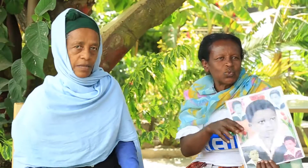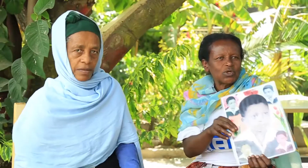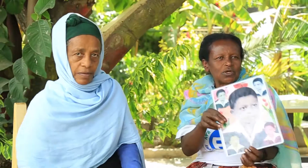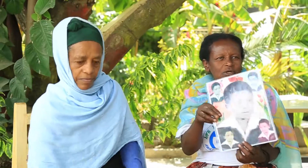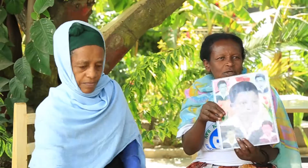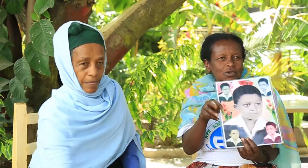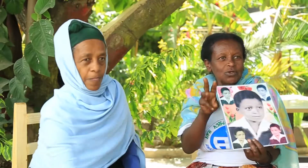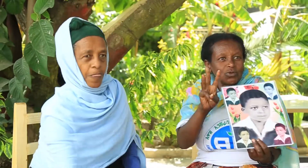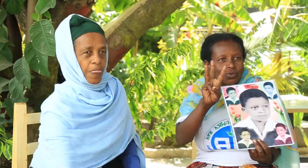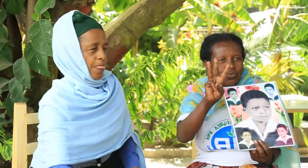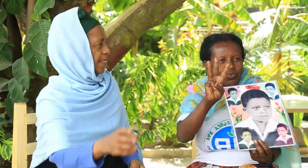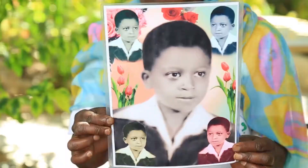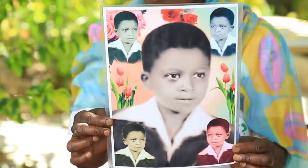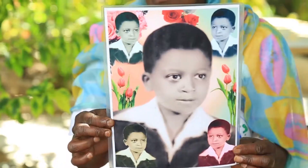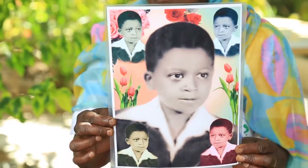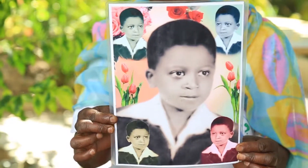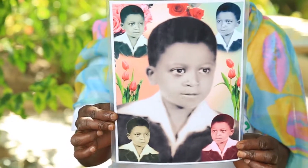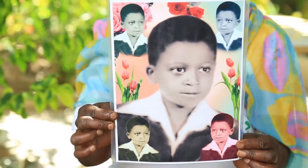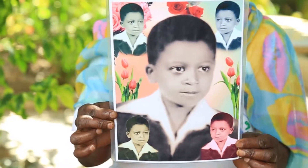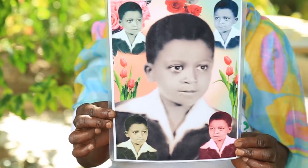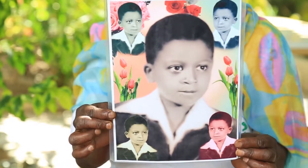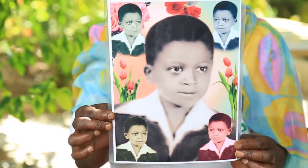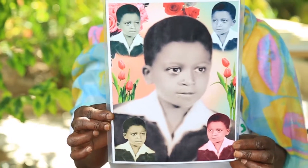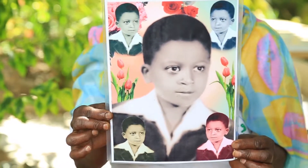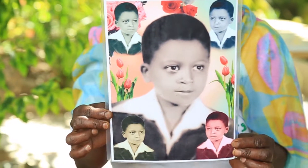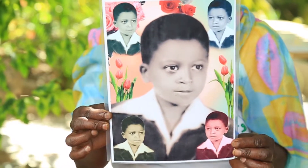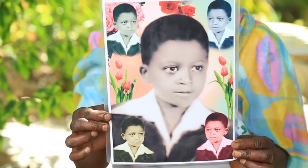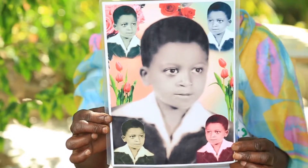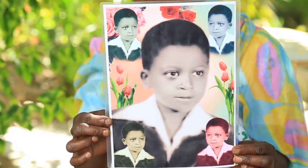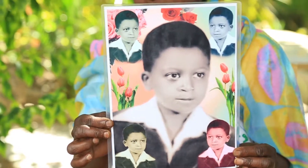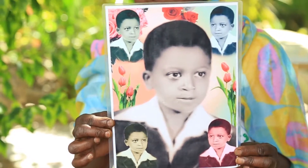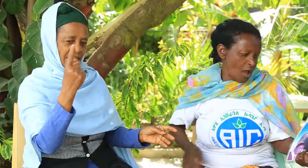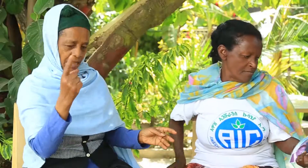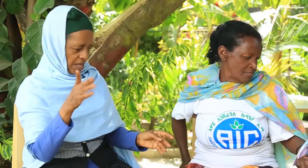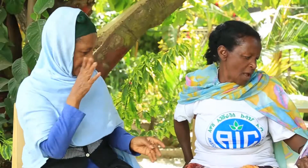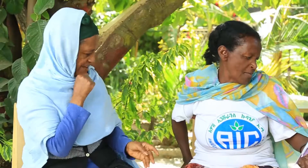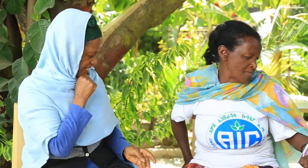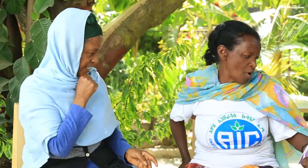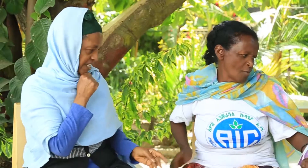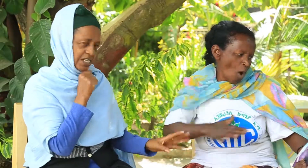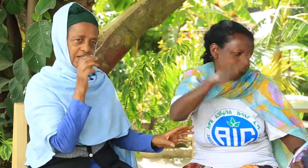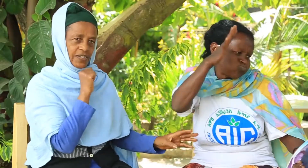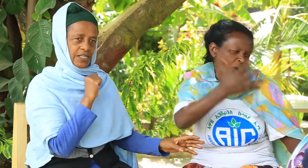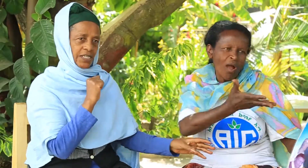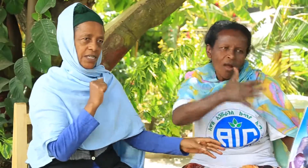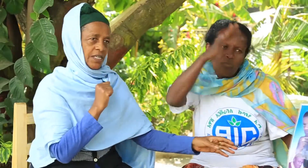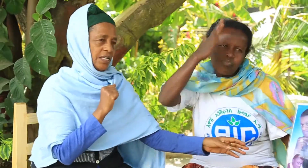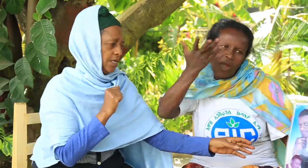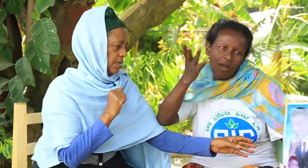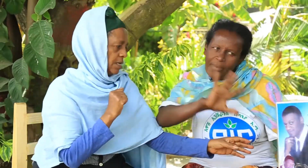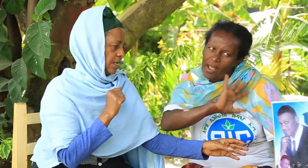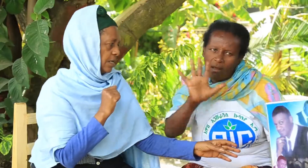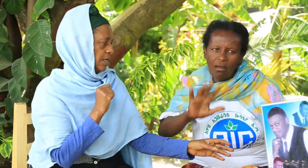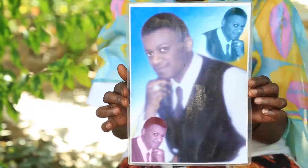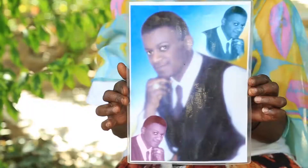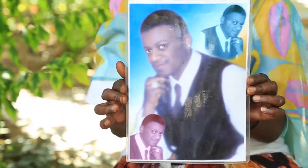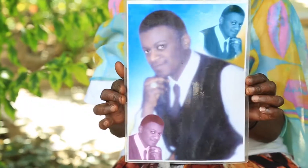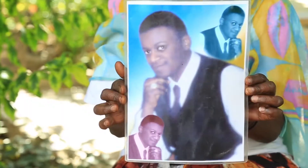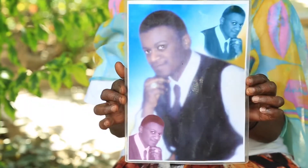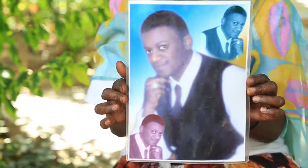ይሄኛው And this is የሶስት ዓመት ልጅ when he እያለ was 3 years old. ይሄ እንኳን ትልቅ This ሆነ one የመጣ ፎቶ። came after he got